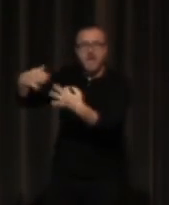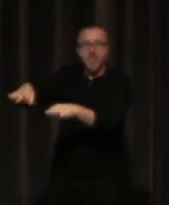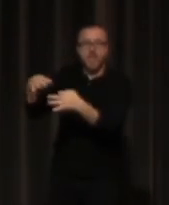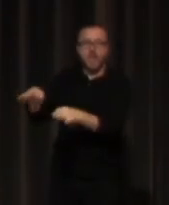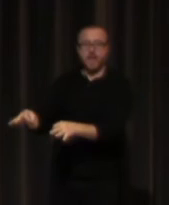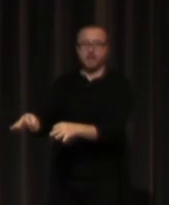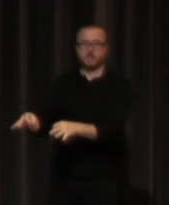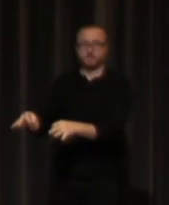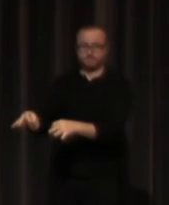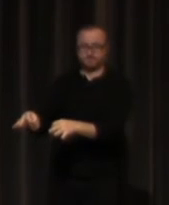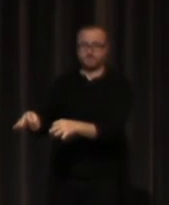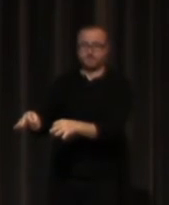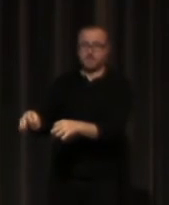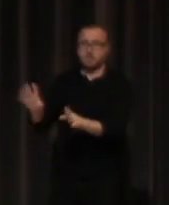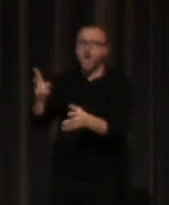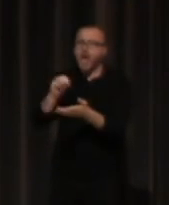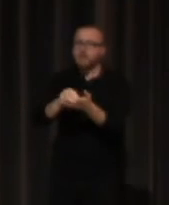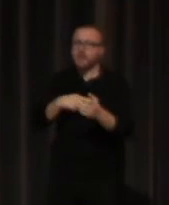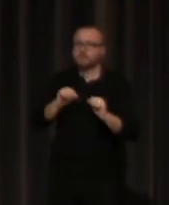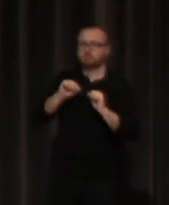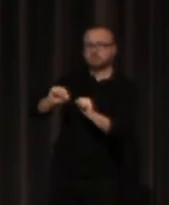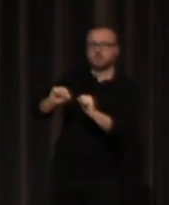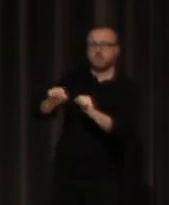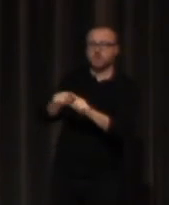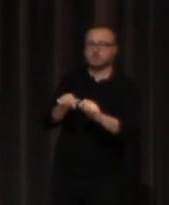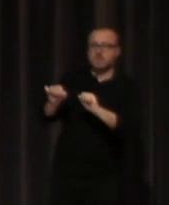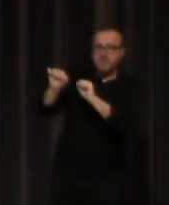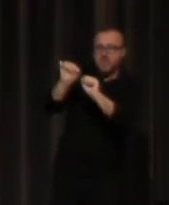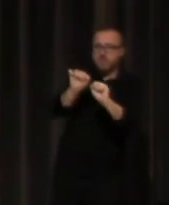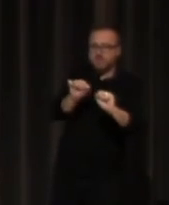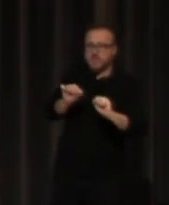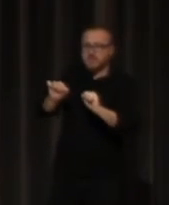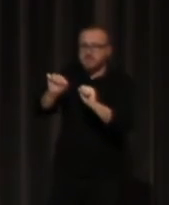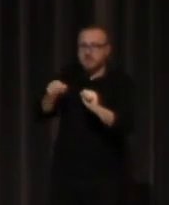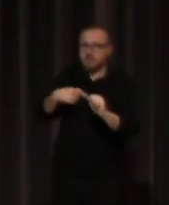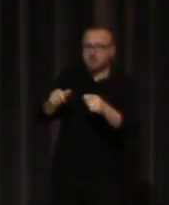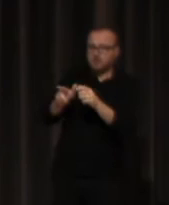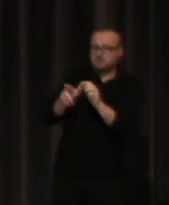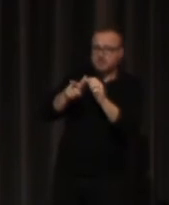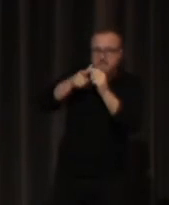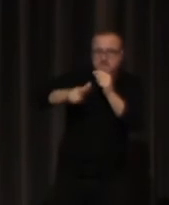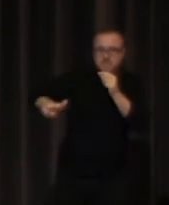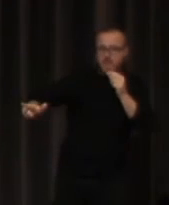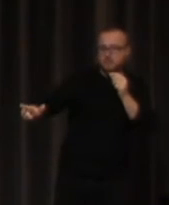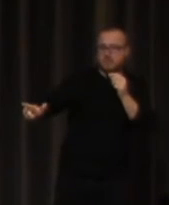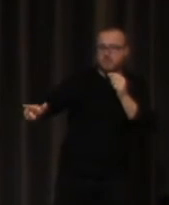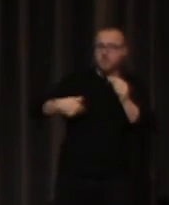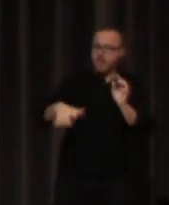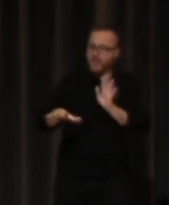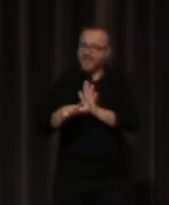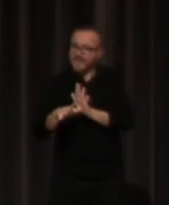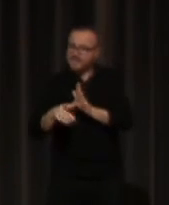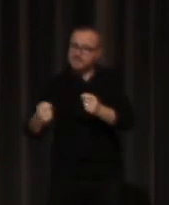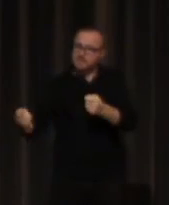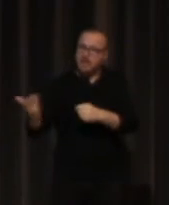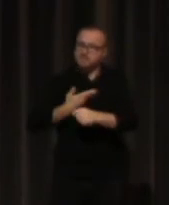com una barrera de protecció, és a dir, aquí sóc jo, allà hi ha la realitat i entremig hi ha una